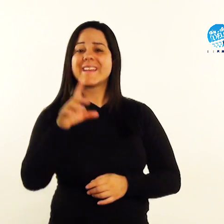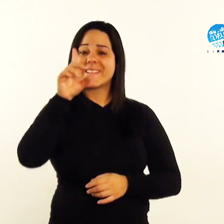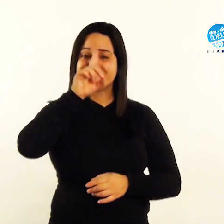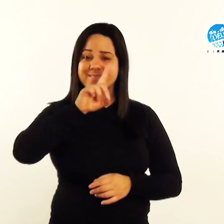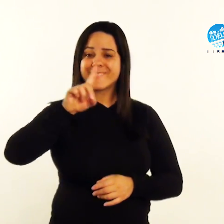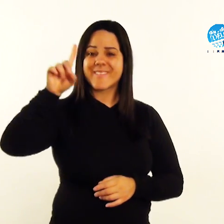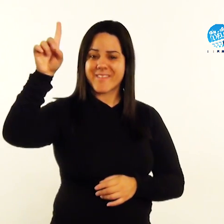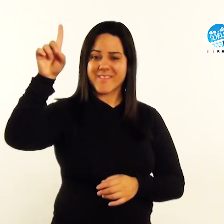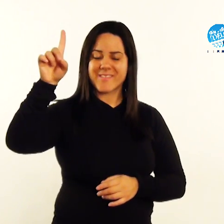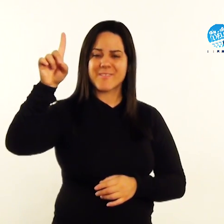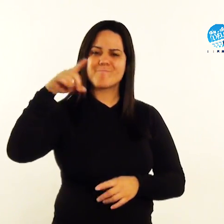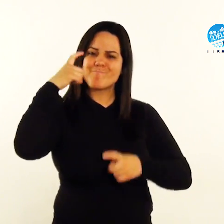se importa.